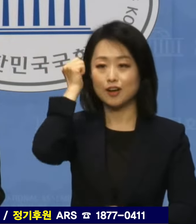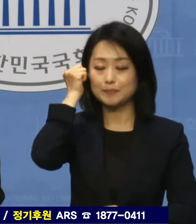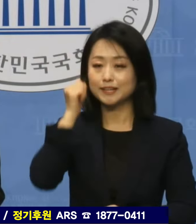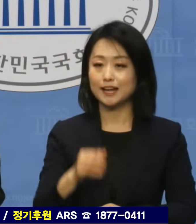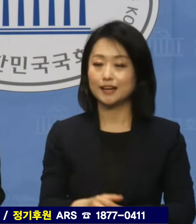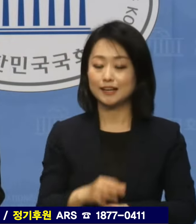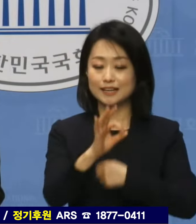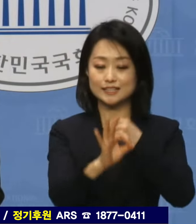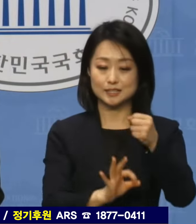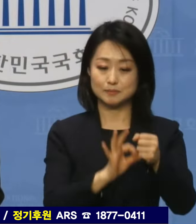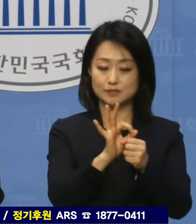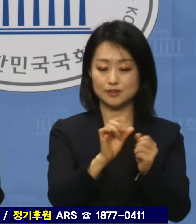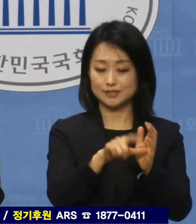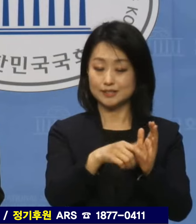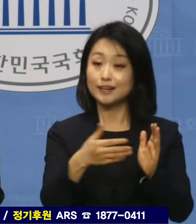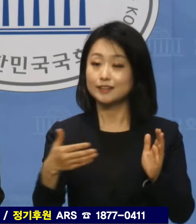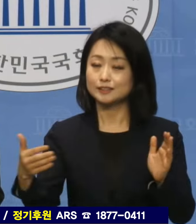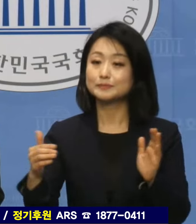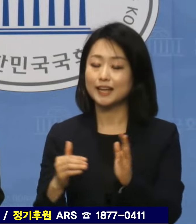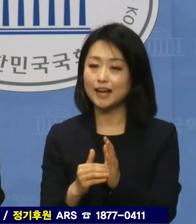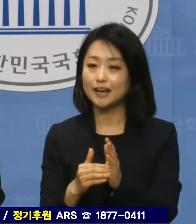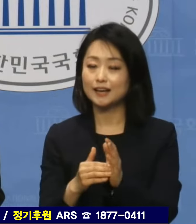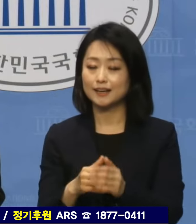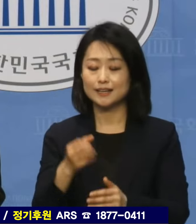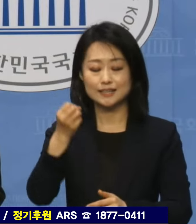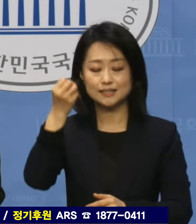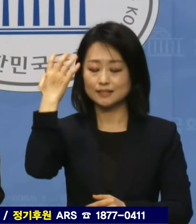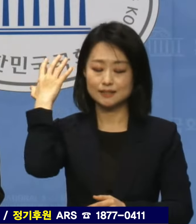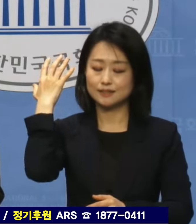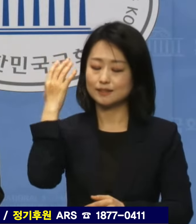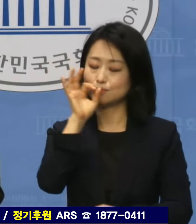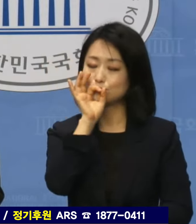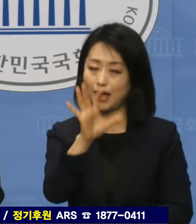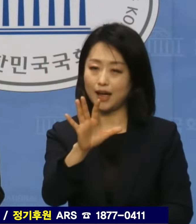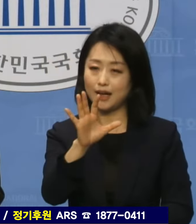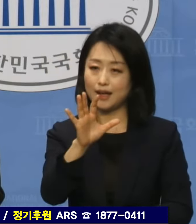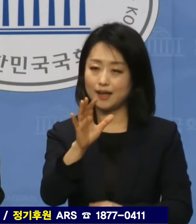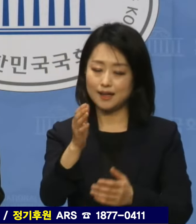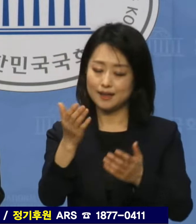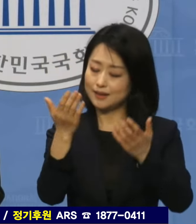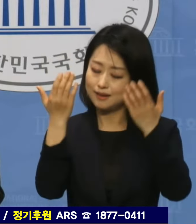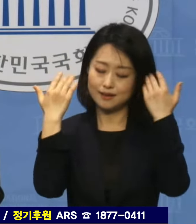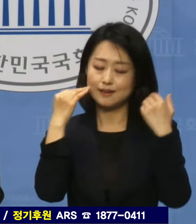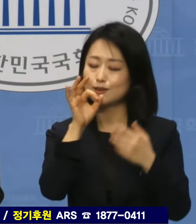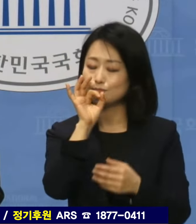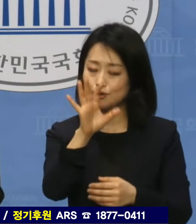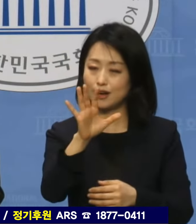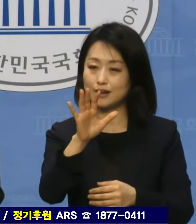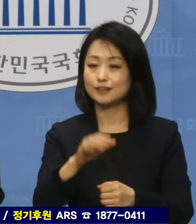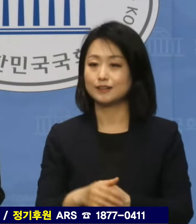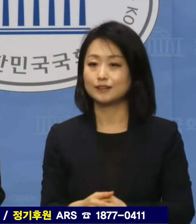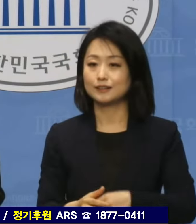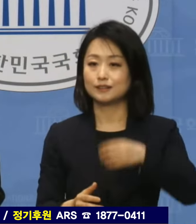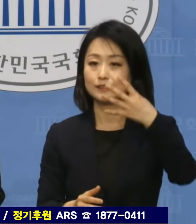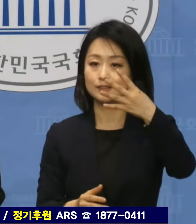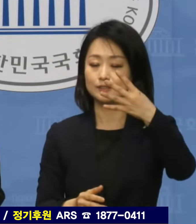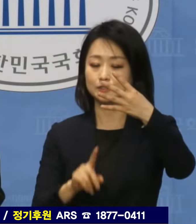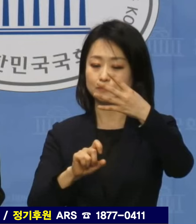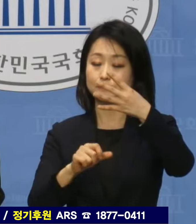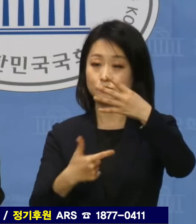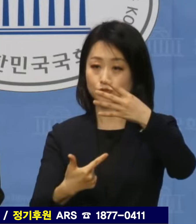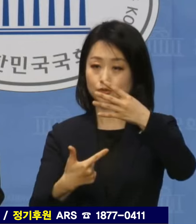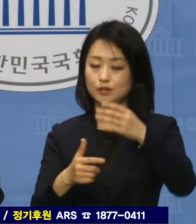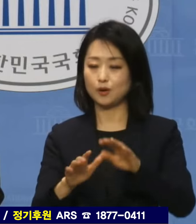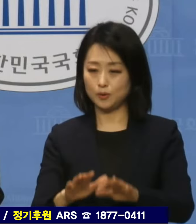10년의 세월이 지났지만 잊을 수도 잊힐 수도 없는 4월